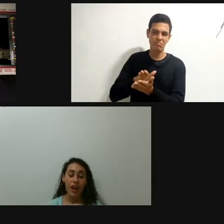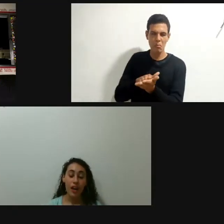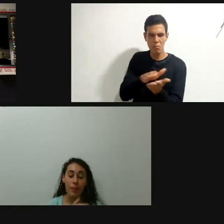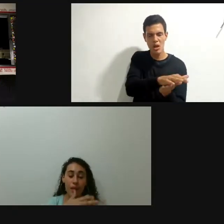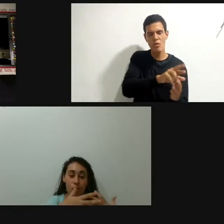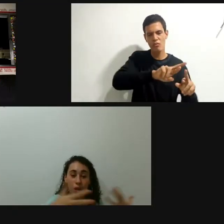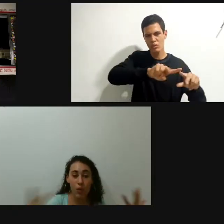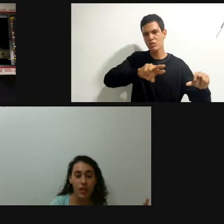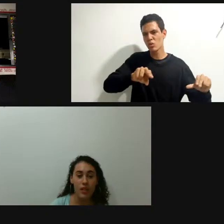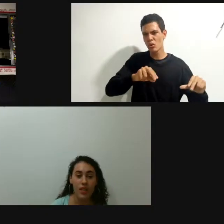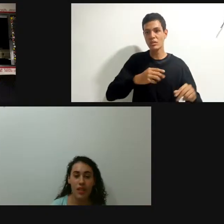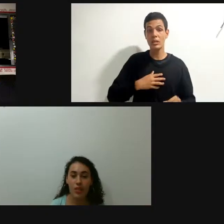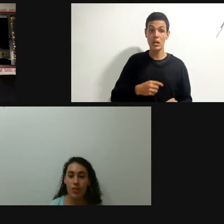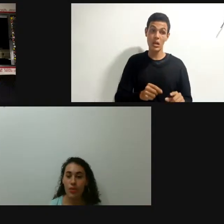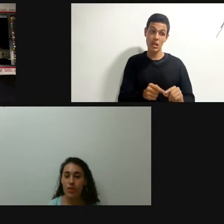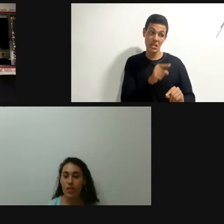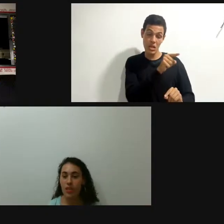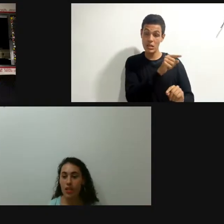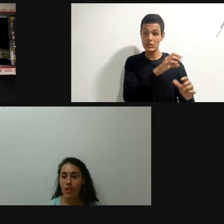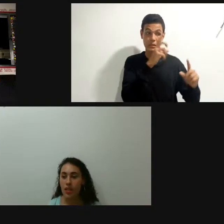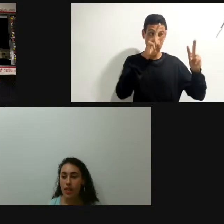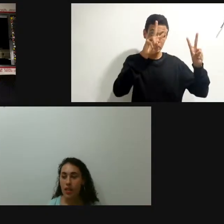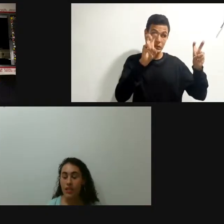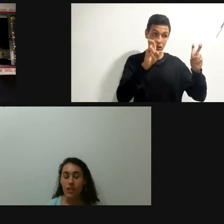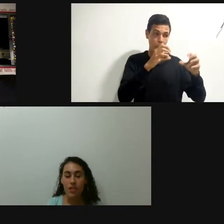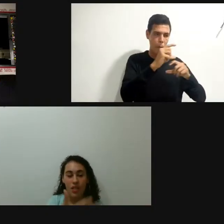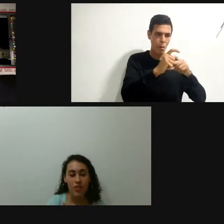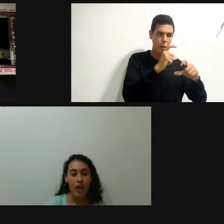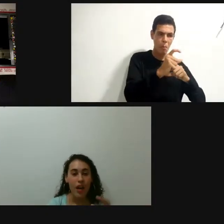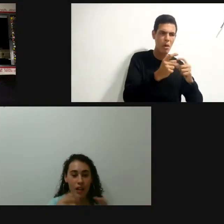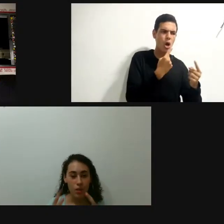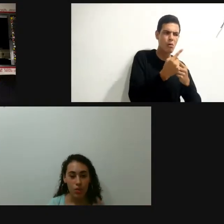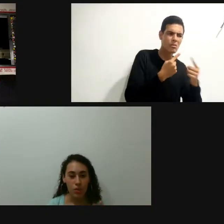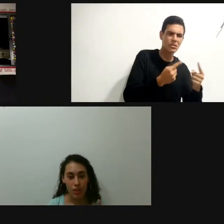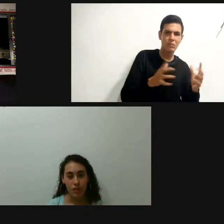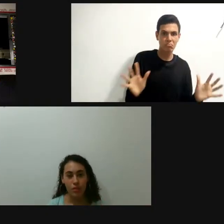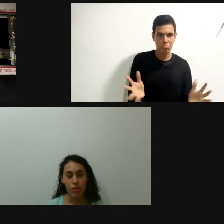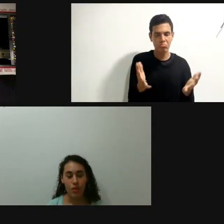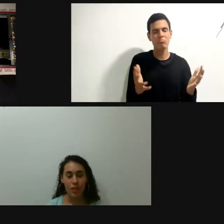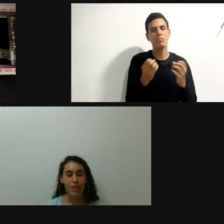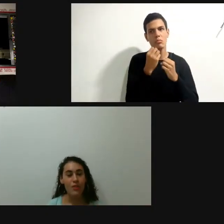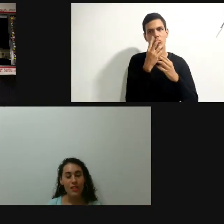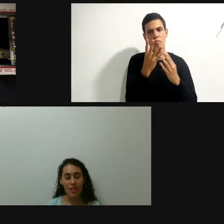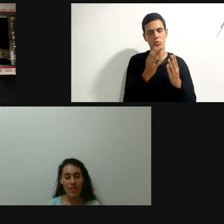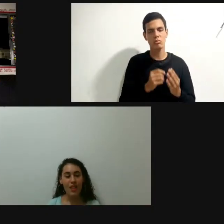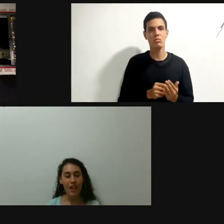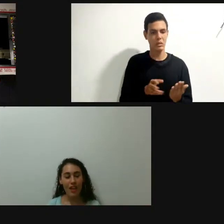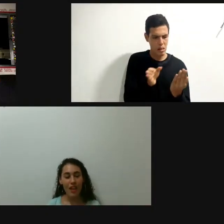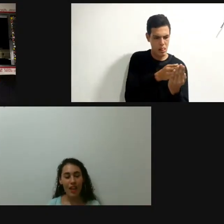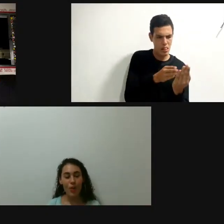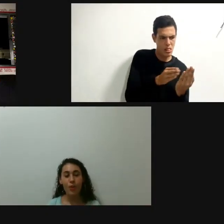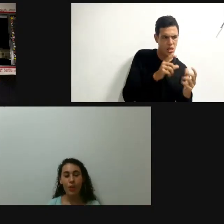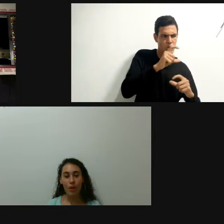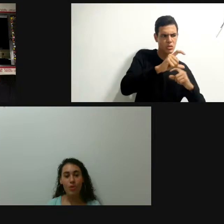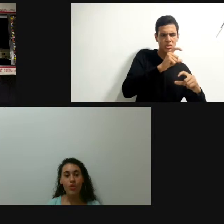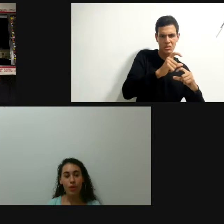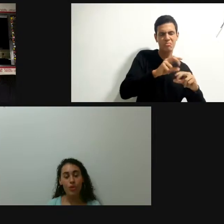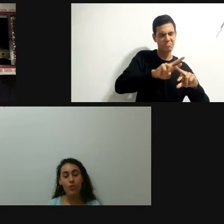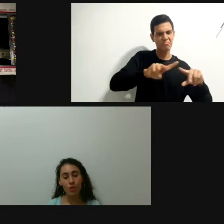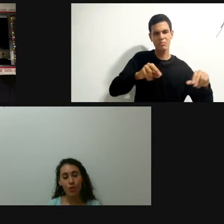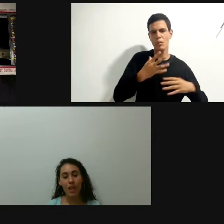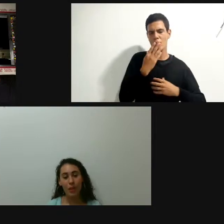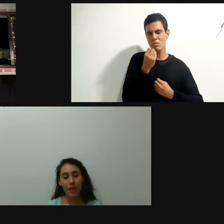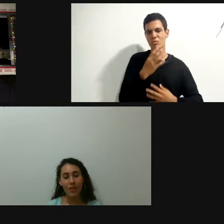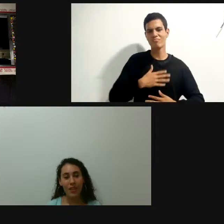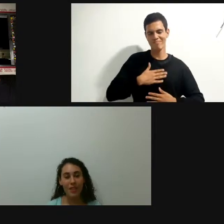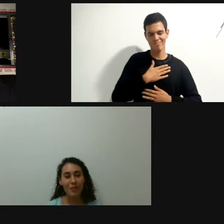ele fala sobre quadrinhos e incentiva a leitura dos quadrinhos e eu gosto